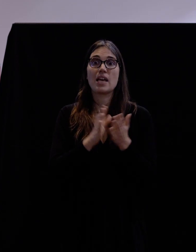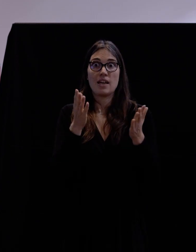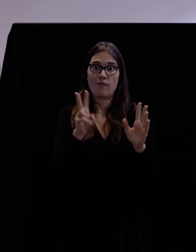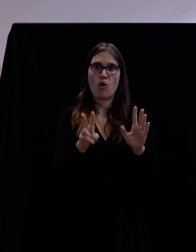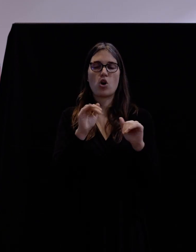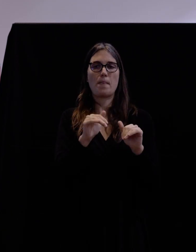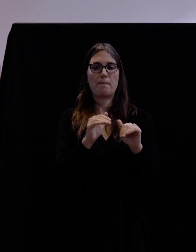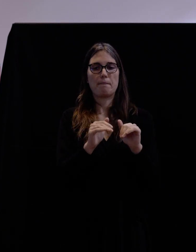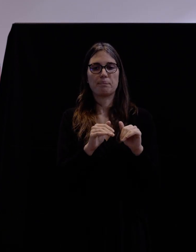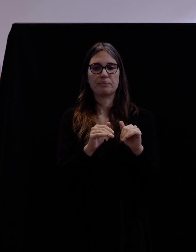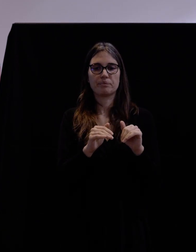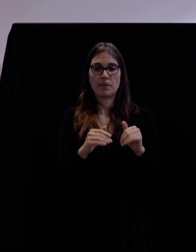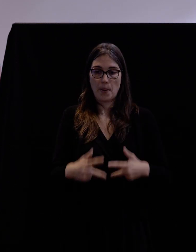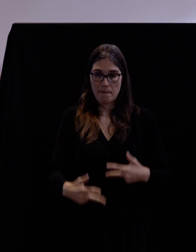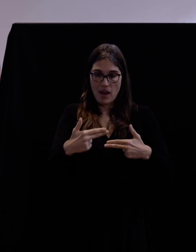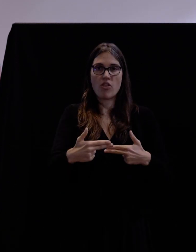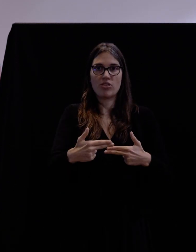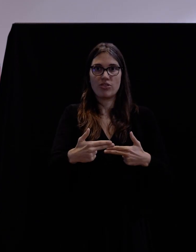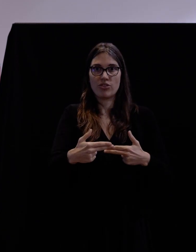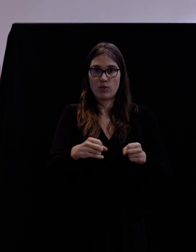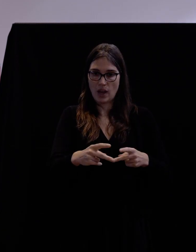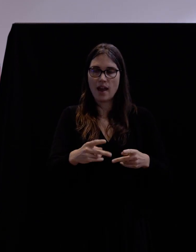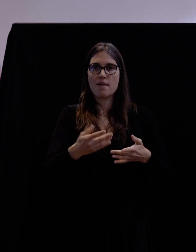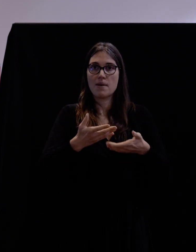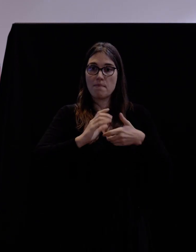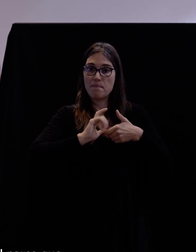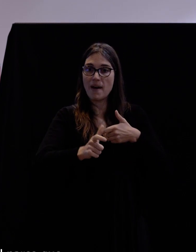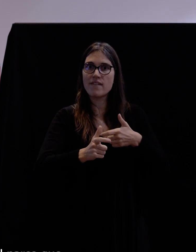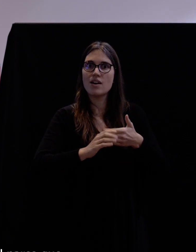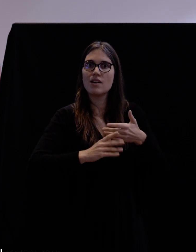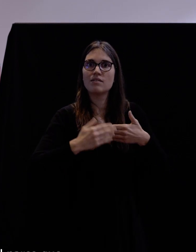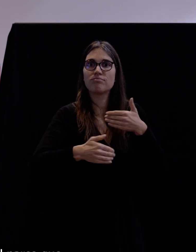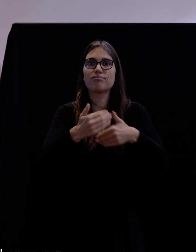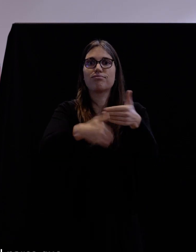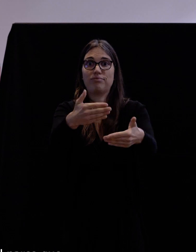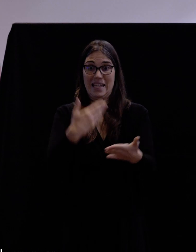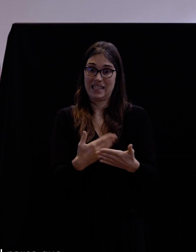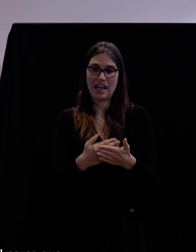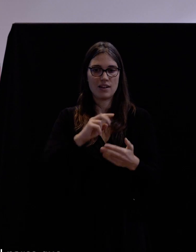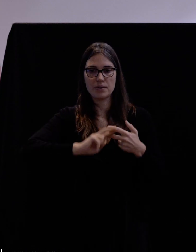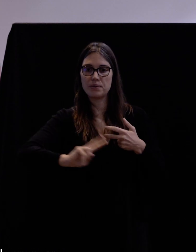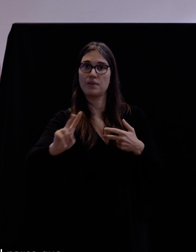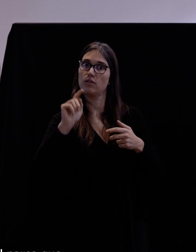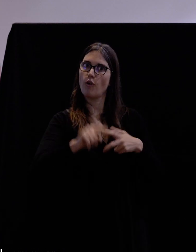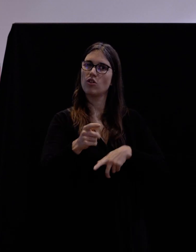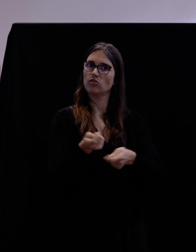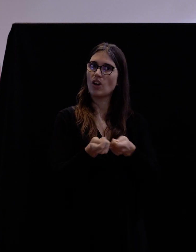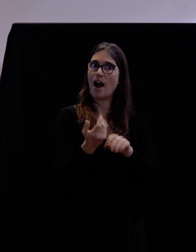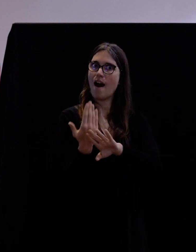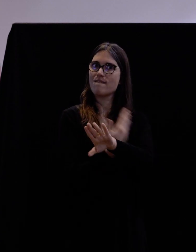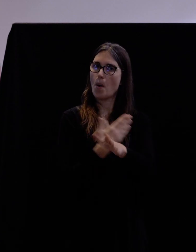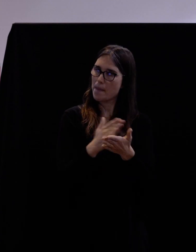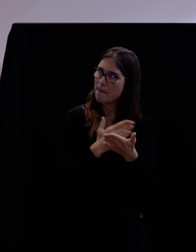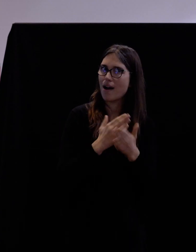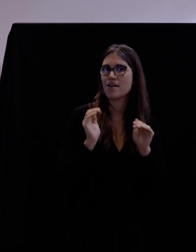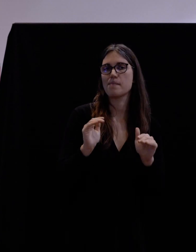un petit peu ça le message. Pareil pour la petite enfance. En général, la petite enfance, je dis en général, parce que vous allez me dire oui, mais moi, non. Bon,